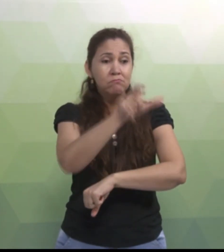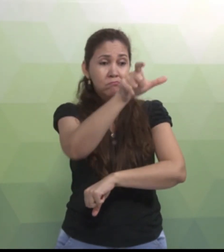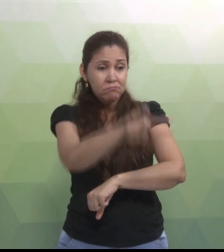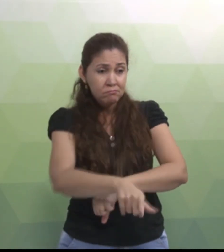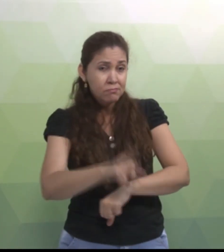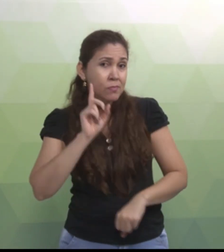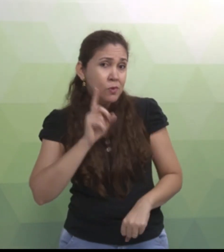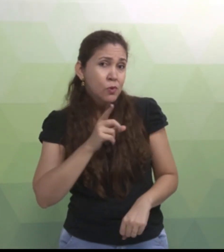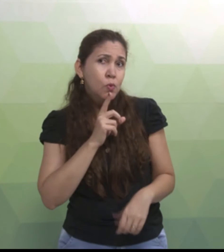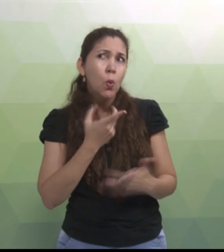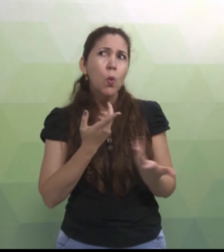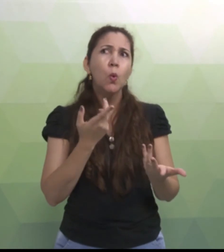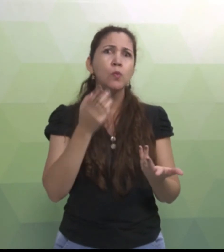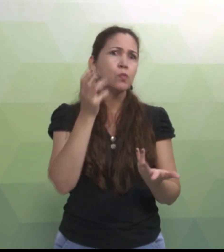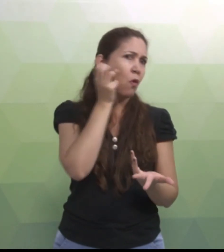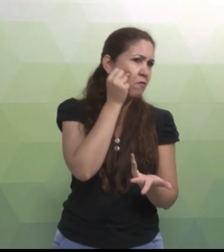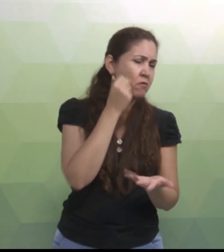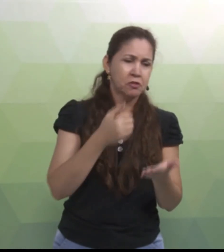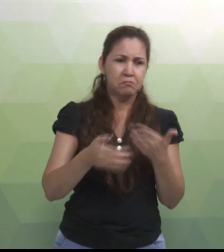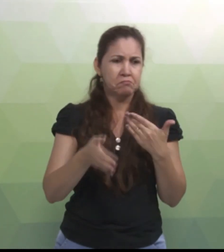O surdo ouvinte que se forma em pedagogia,